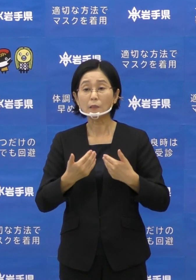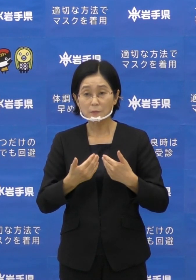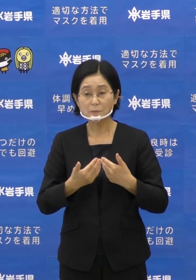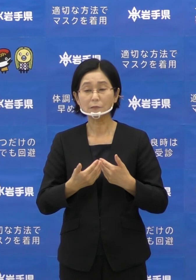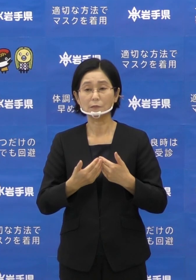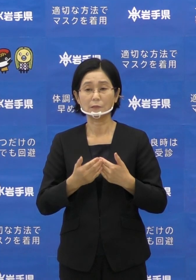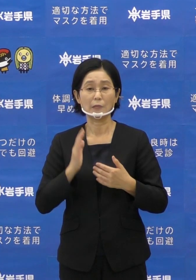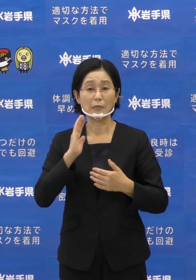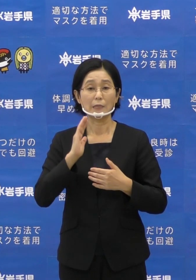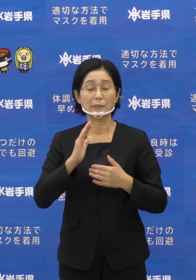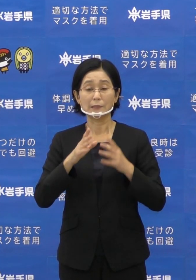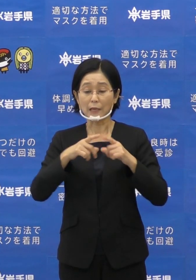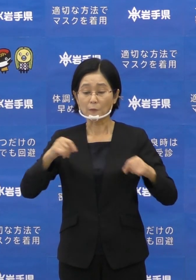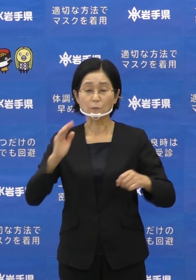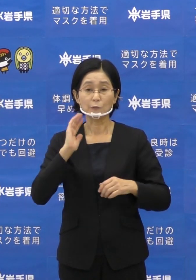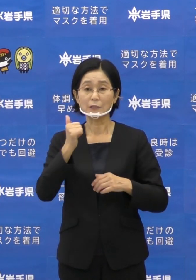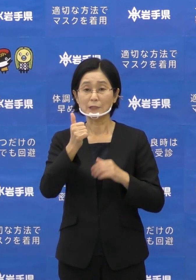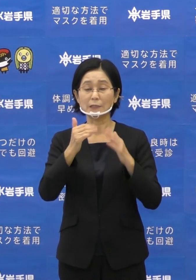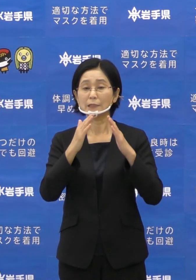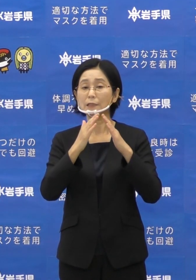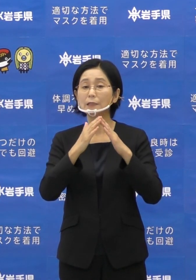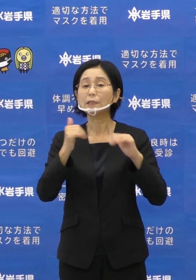しょっちゅう提言してますけど、その